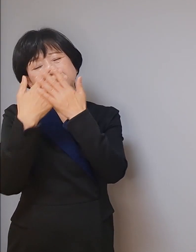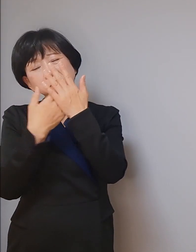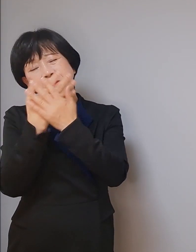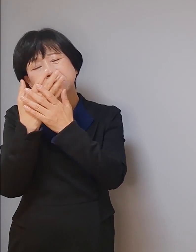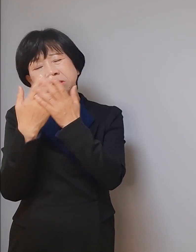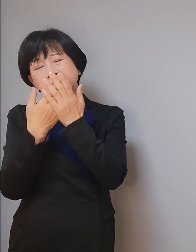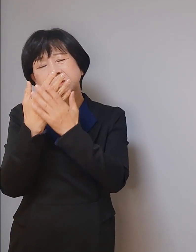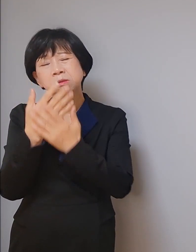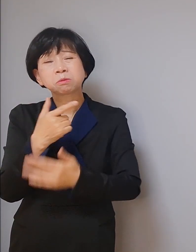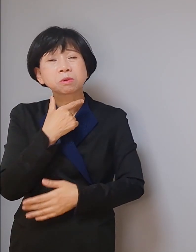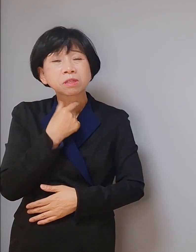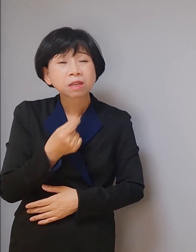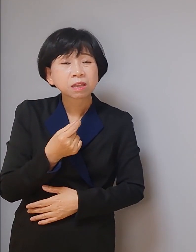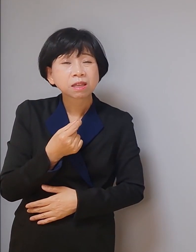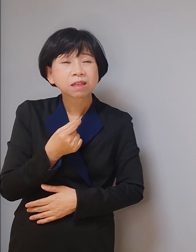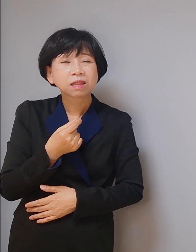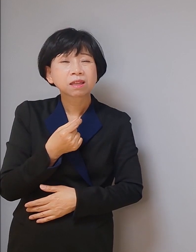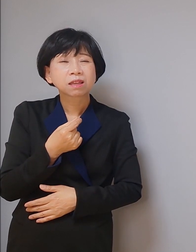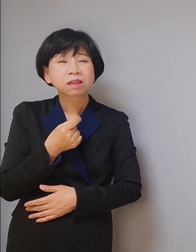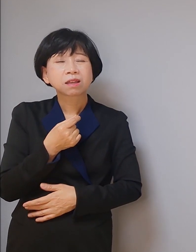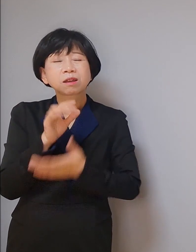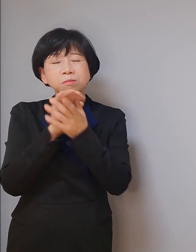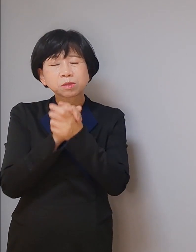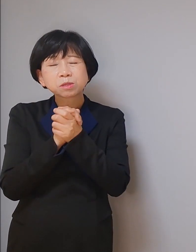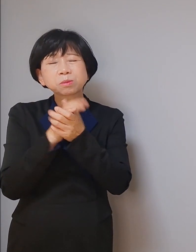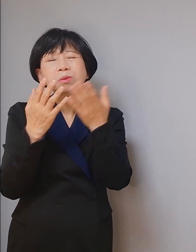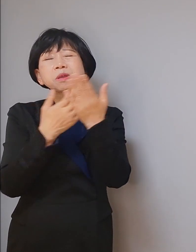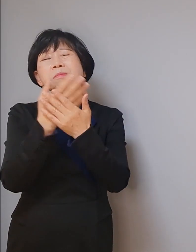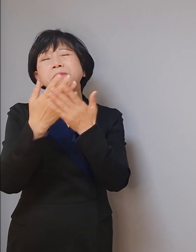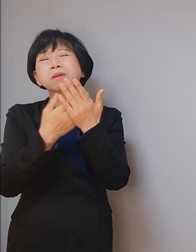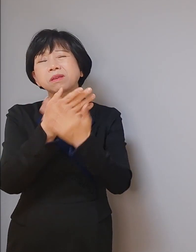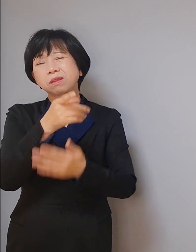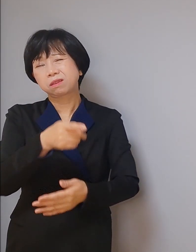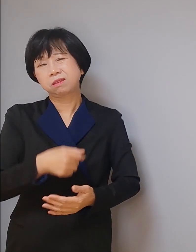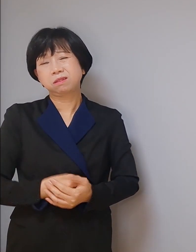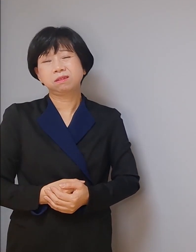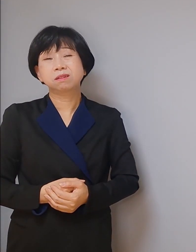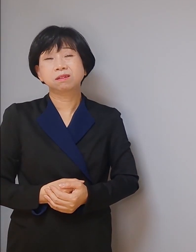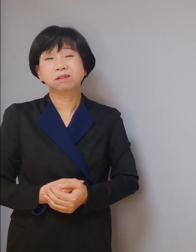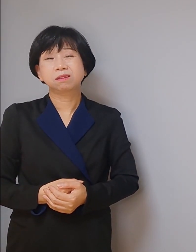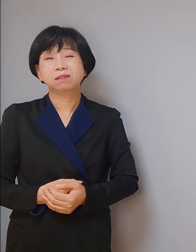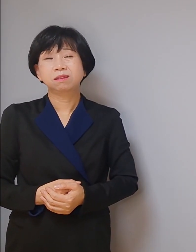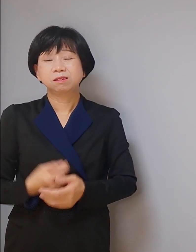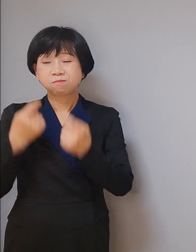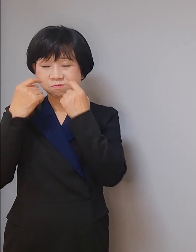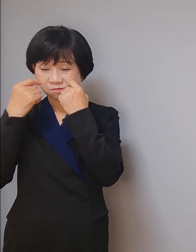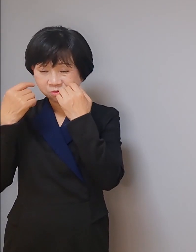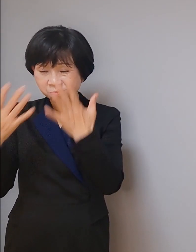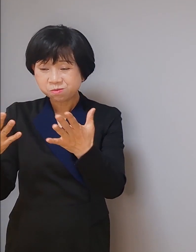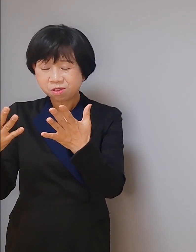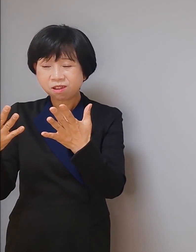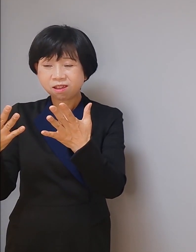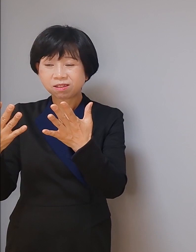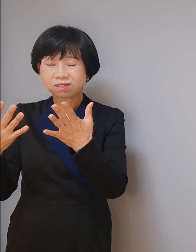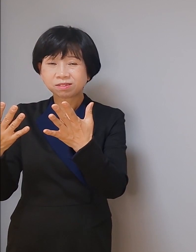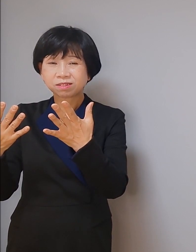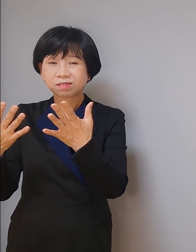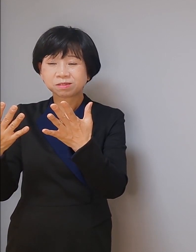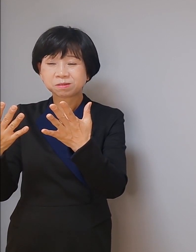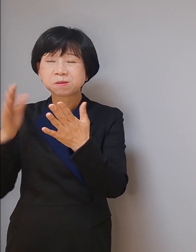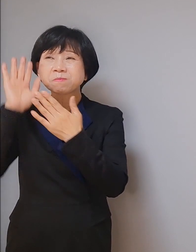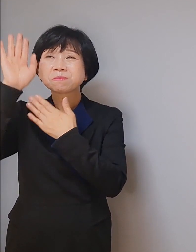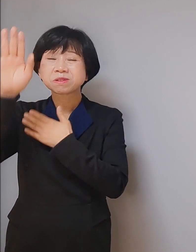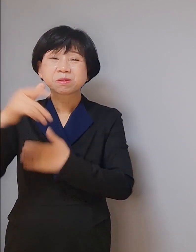됩니다. 그러나 구체적인 하나님의 비전을 받고 싶다면 구체적인 기도를 지금 시작하셔야 합니다.